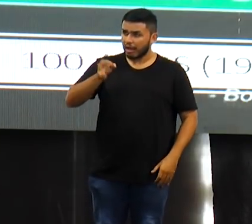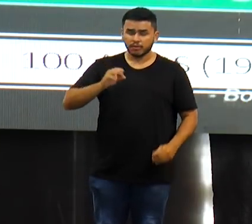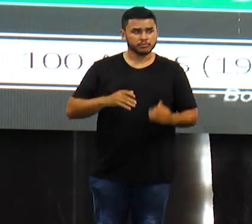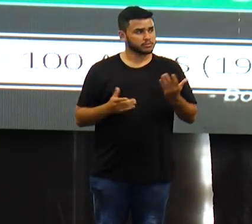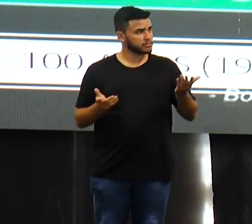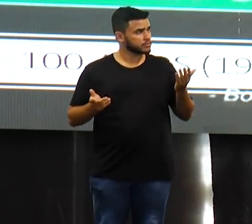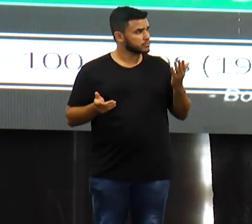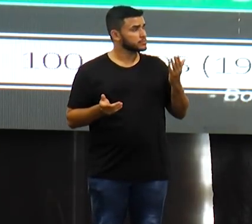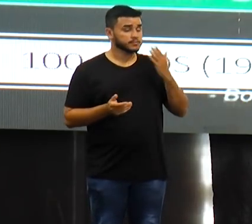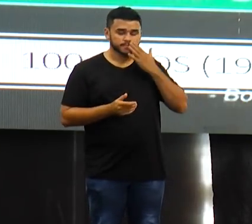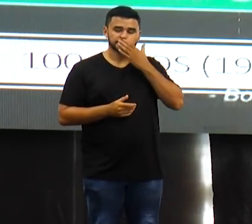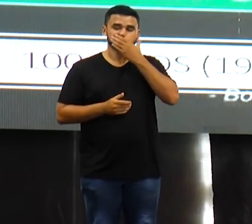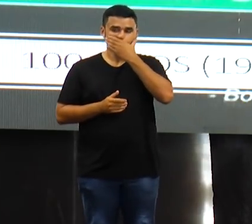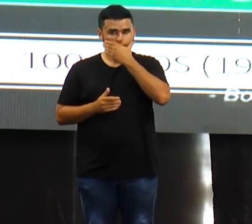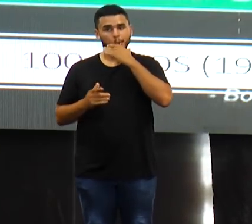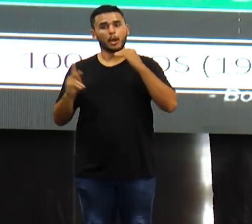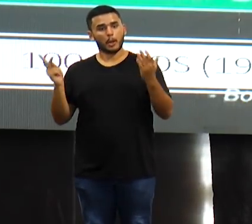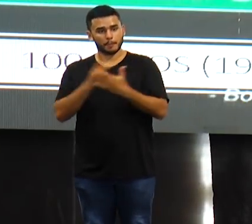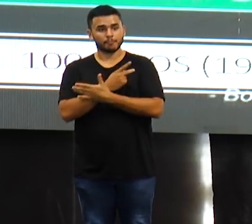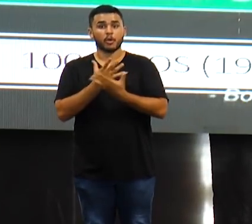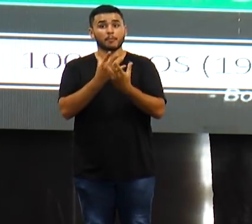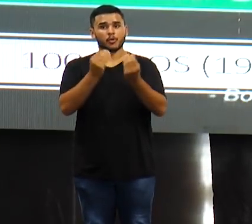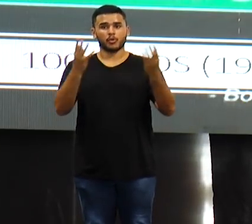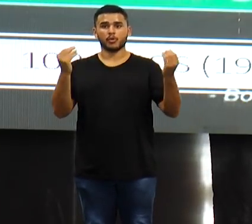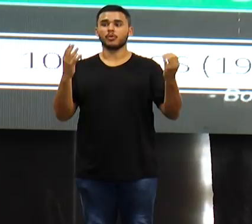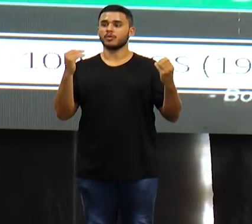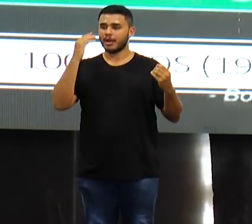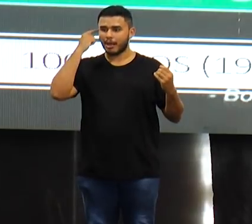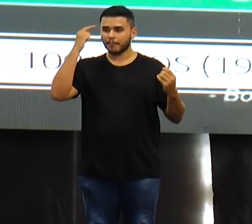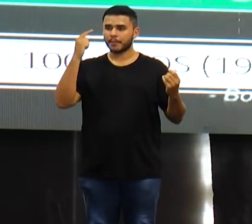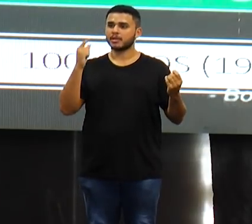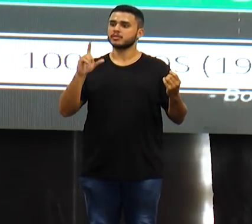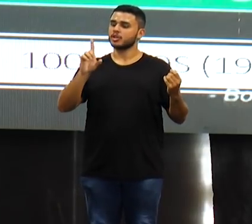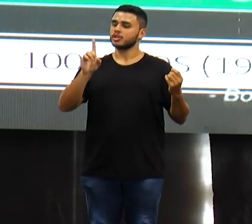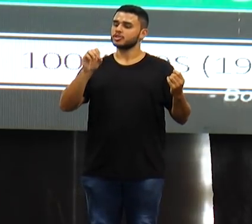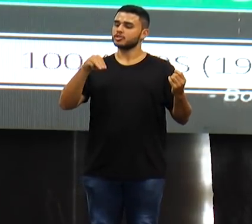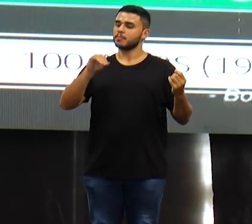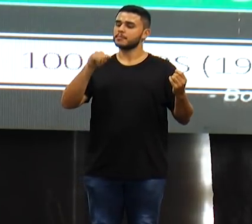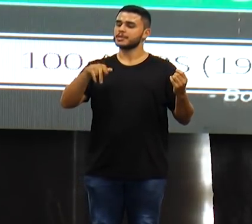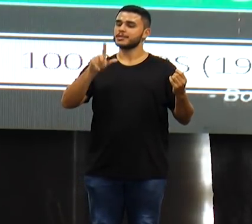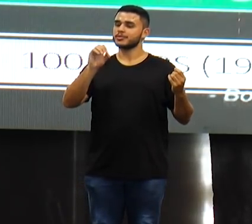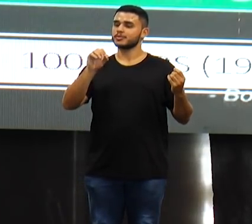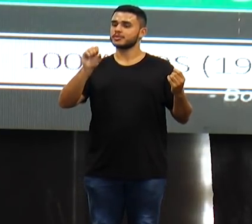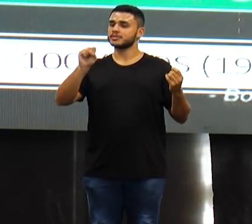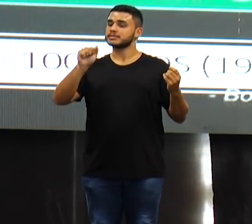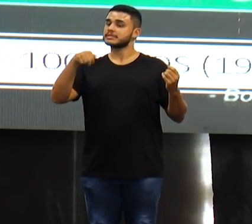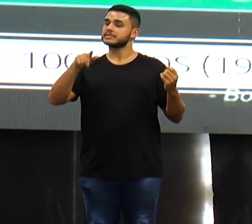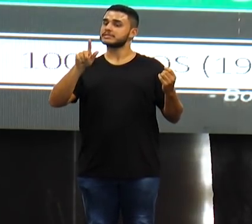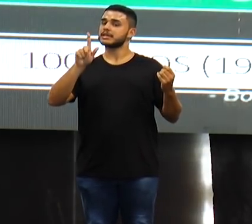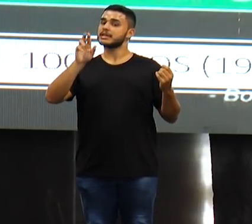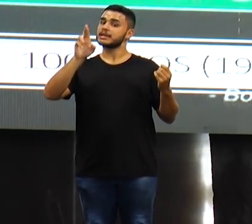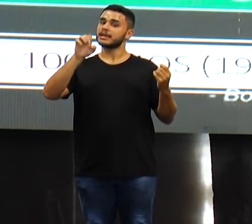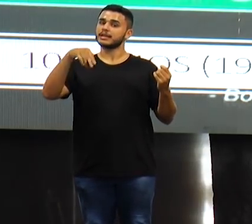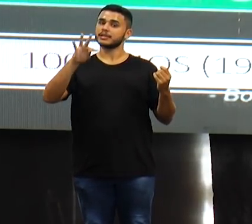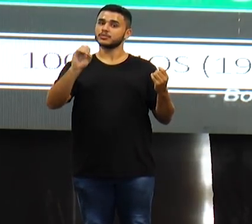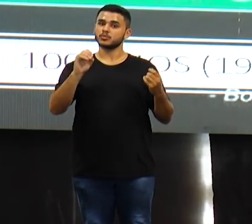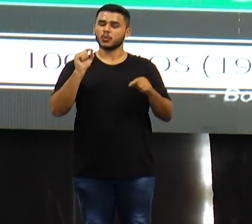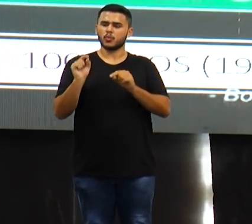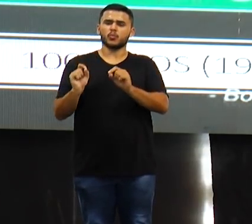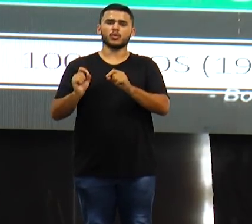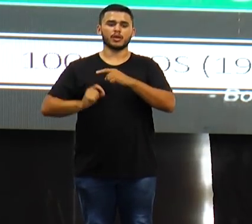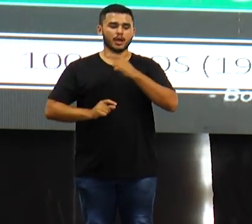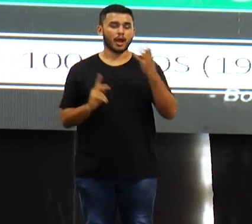longo da história nós temos muitos domingos que foram sangrentos. O da Rússia é o de